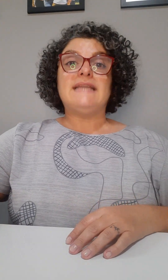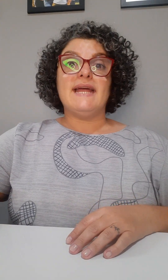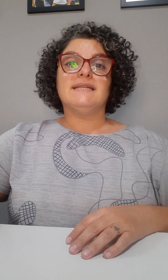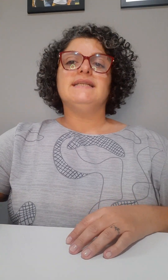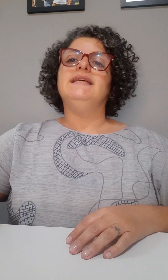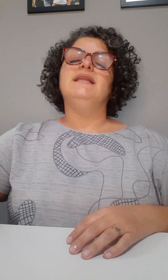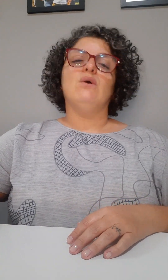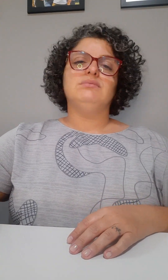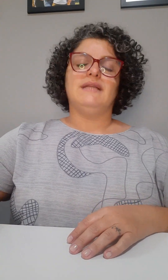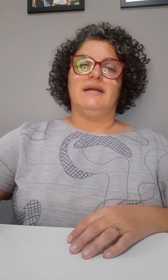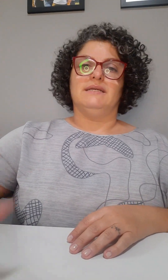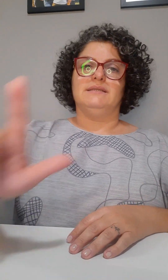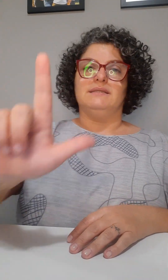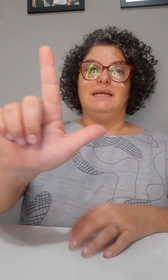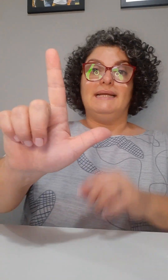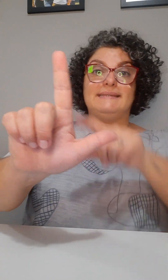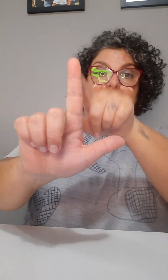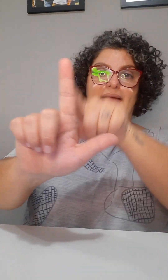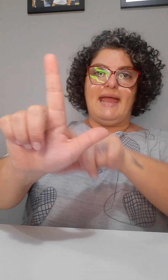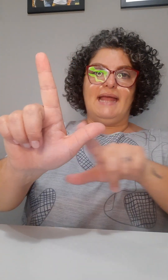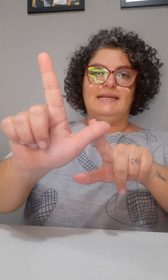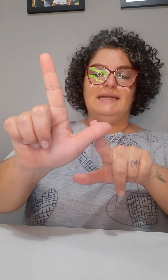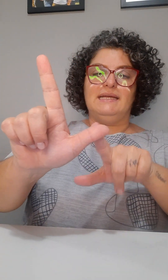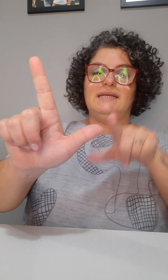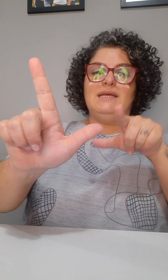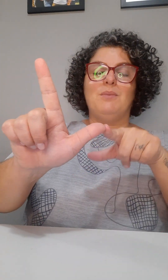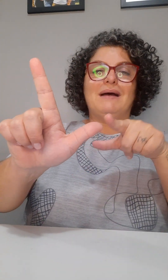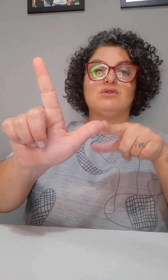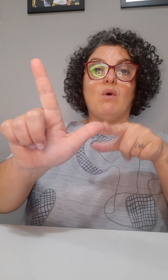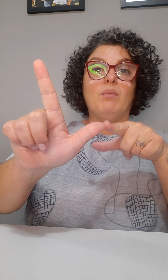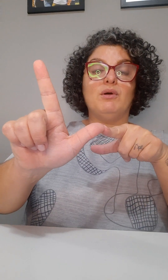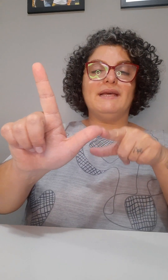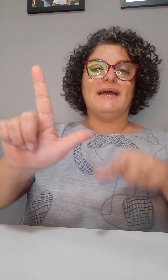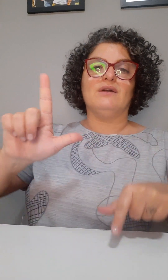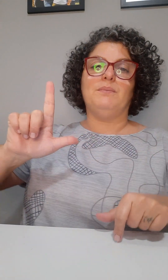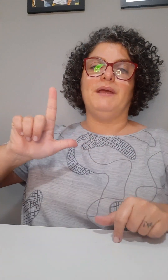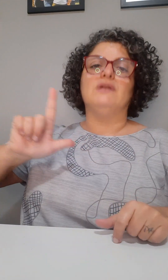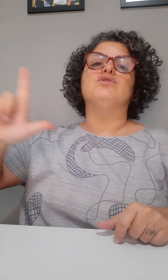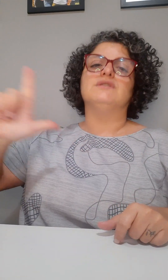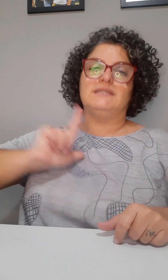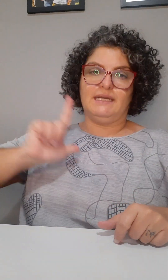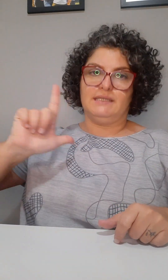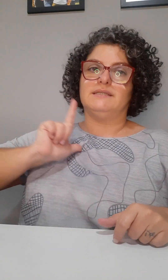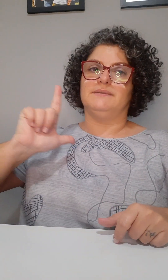Ter e não ter. Letra L e eu bato com o polegar no peito. Ter.